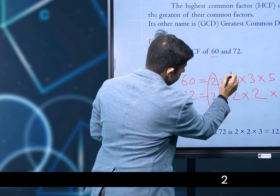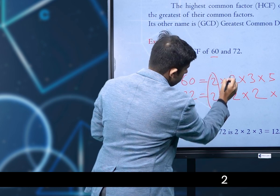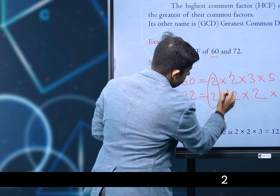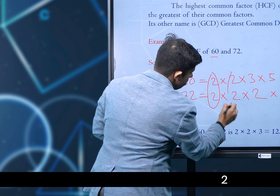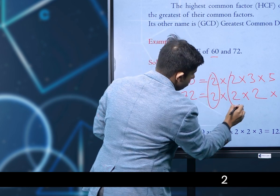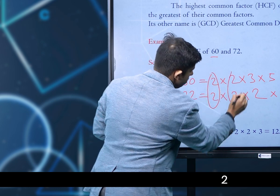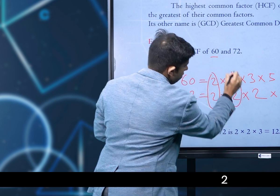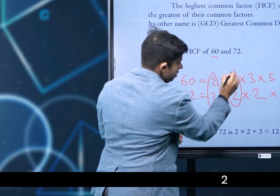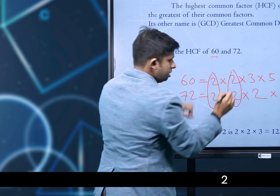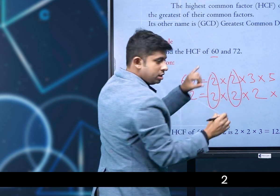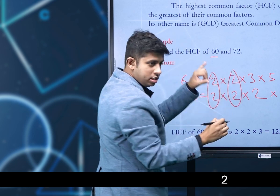2